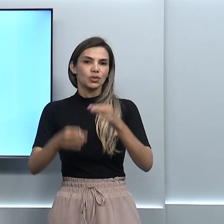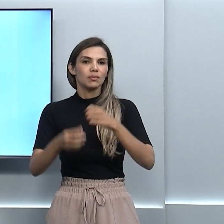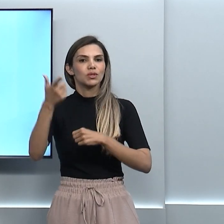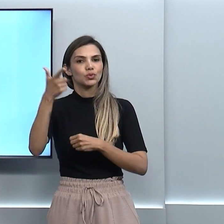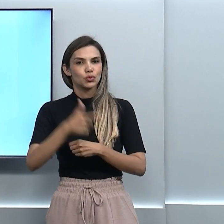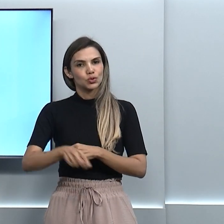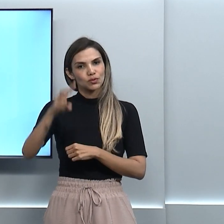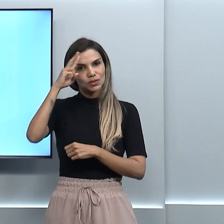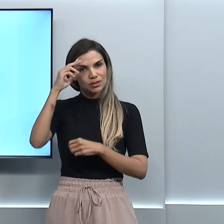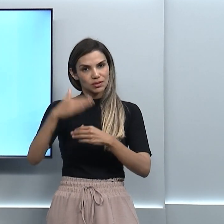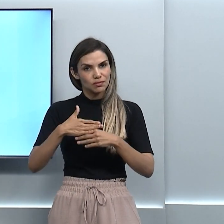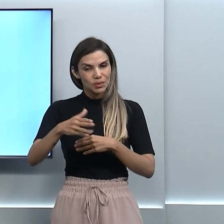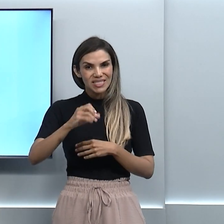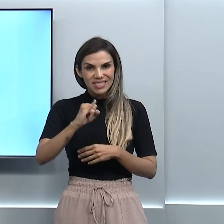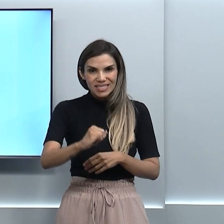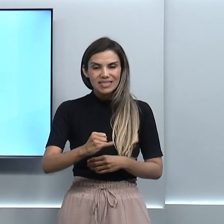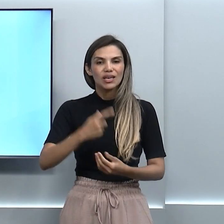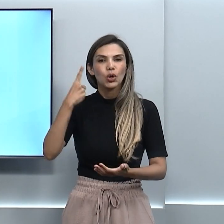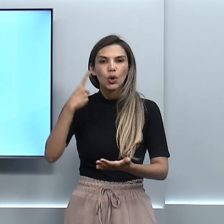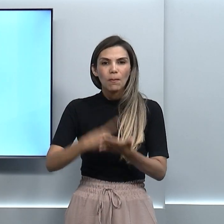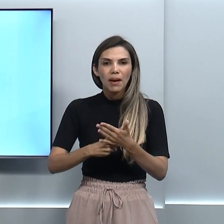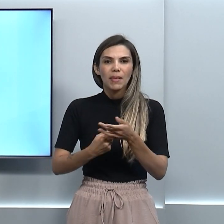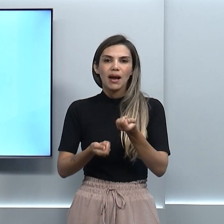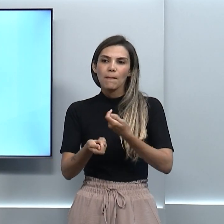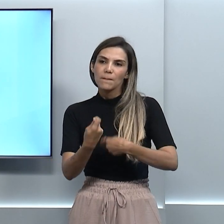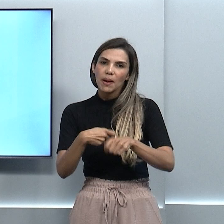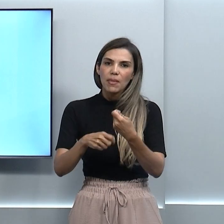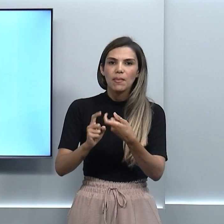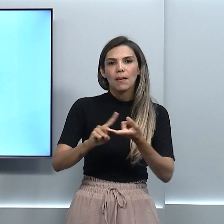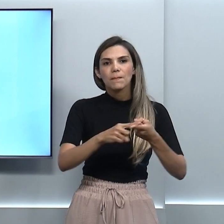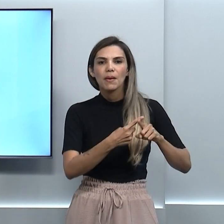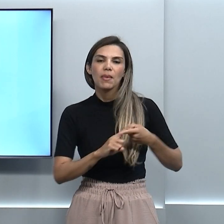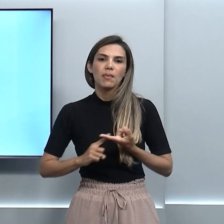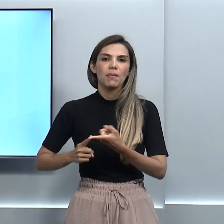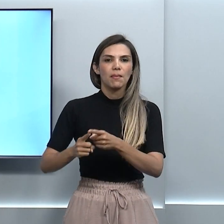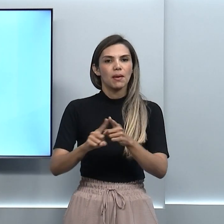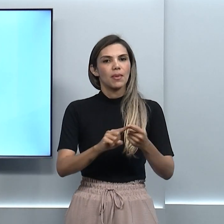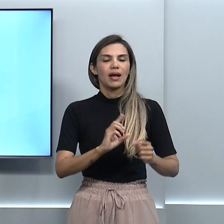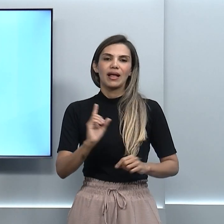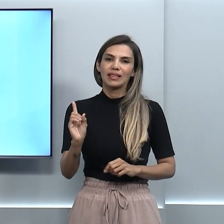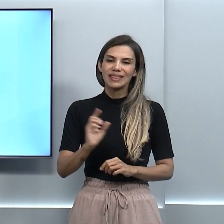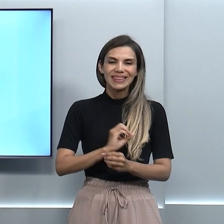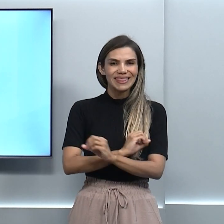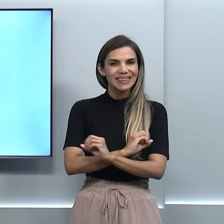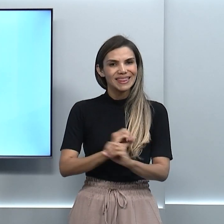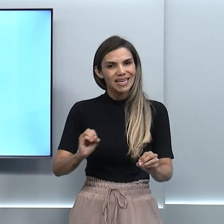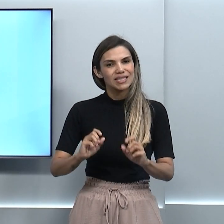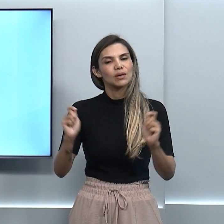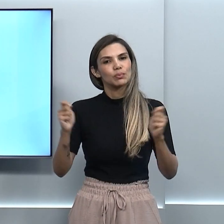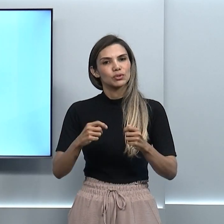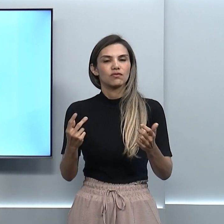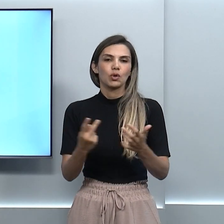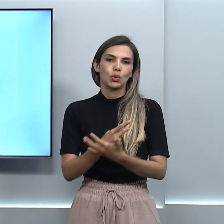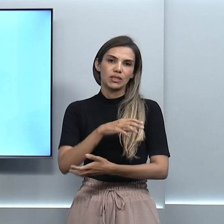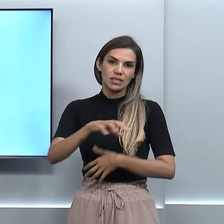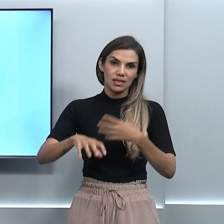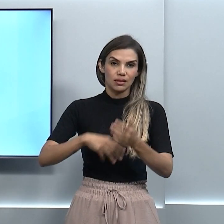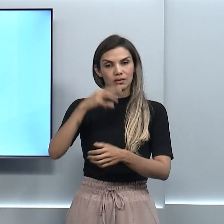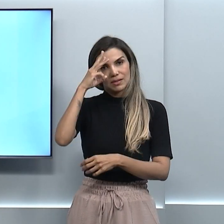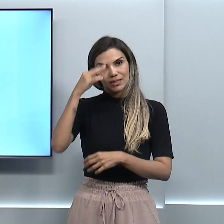segunda-feira. Caso não haja avanço nas negociações, a greve poderá ser retomada a partir da